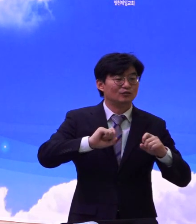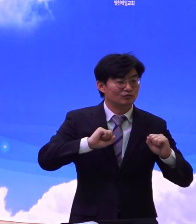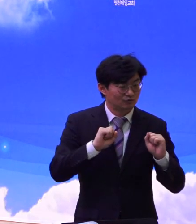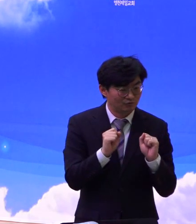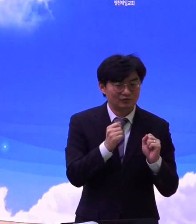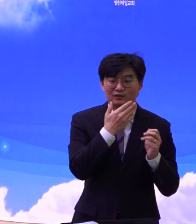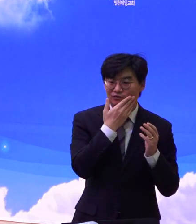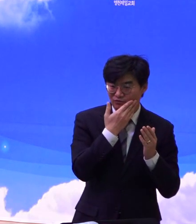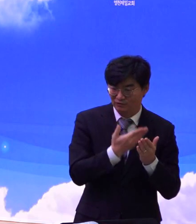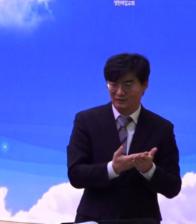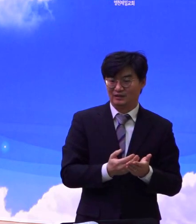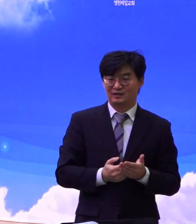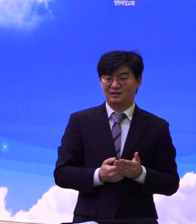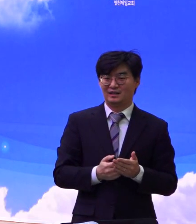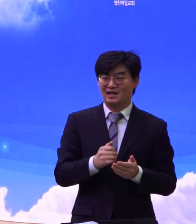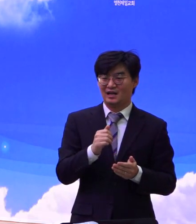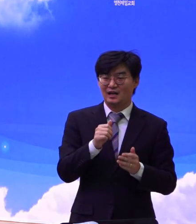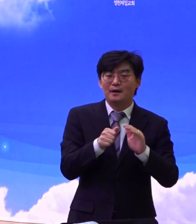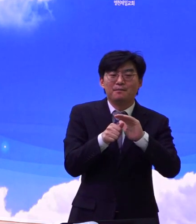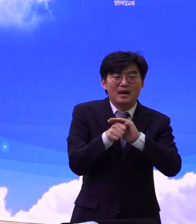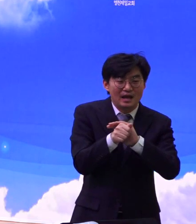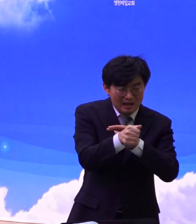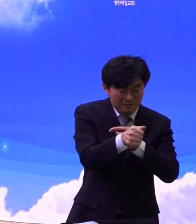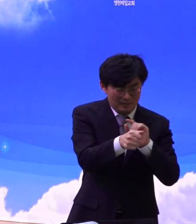그때까지 하나님의 백성들이 이렇게 우매했던 것입니다.